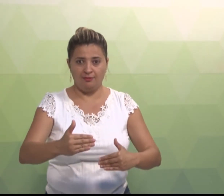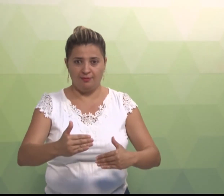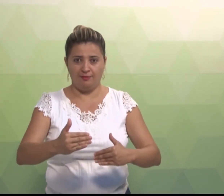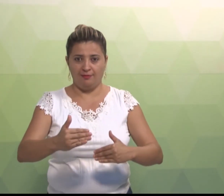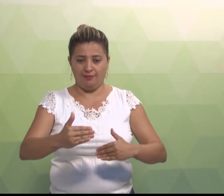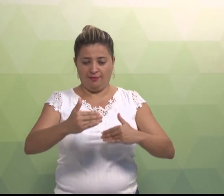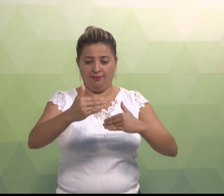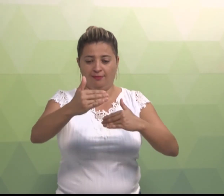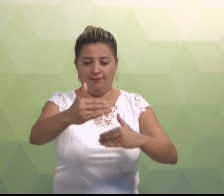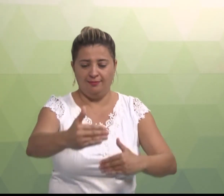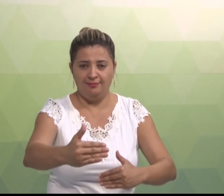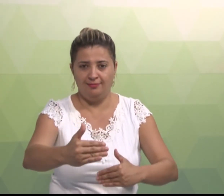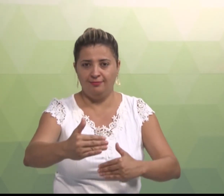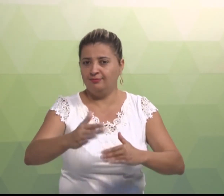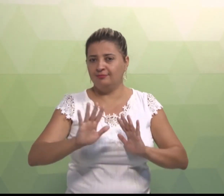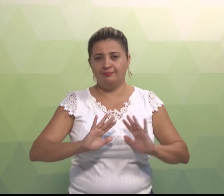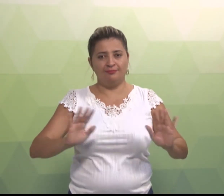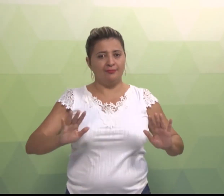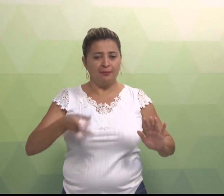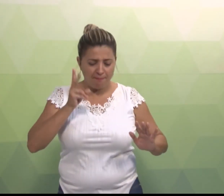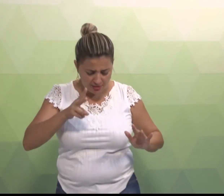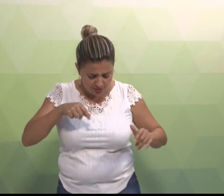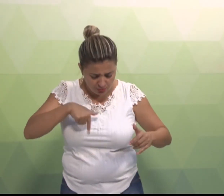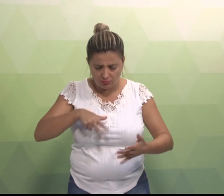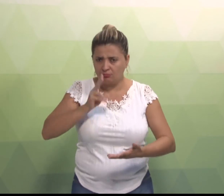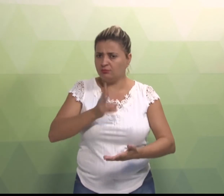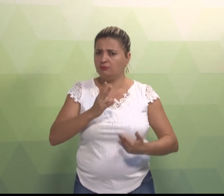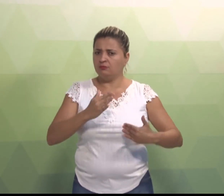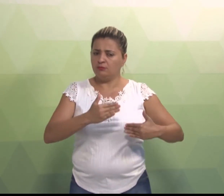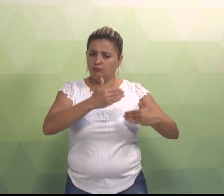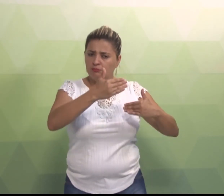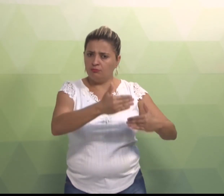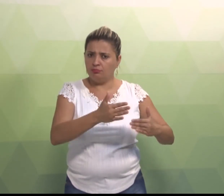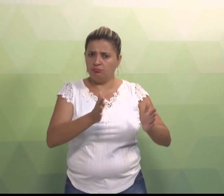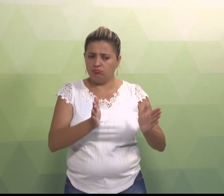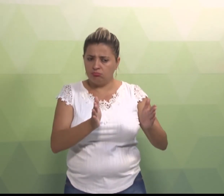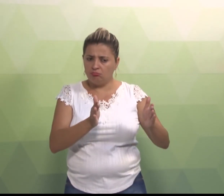logo após eu tenho essa, e eu faço movimento. Mas eu preciso estar sempre no